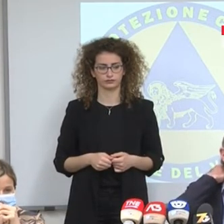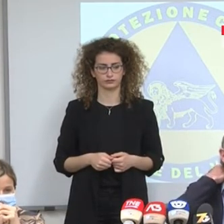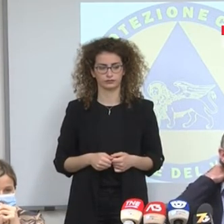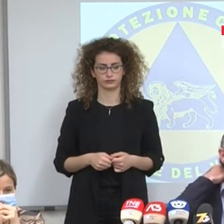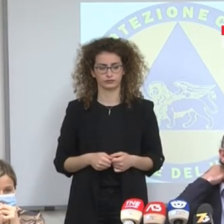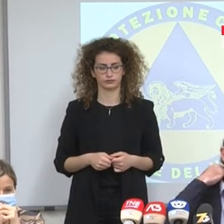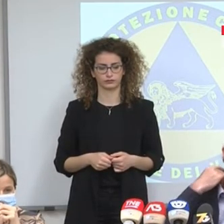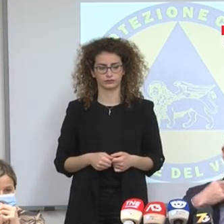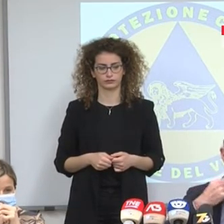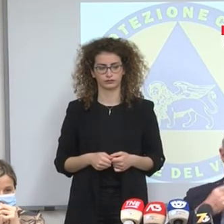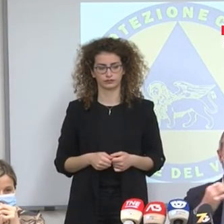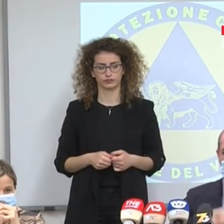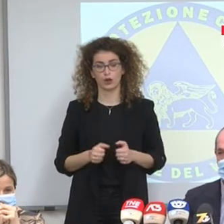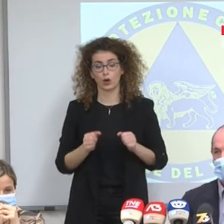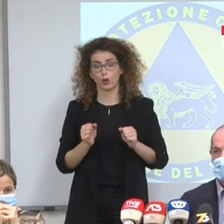per una possibile